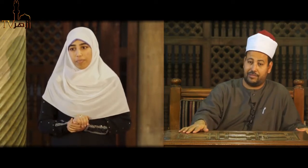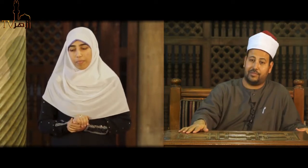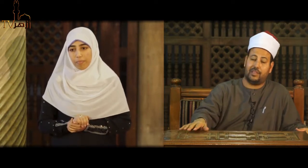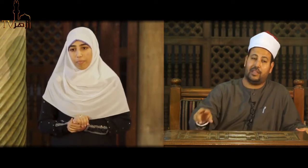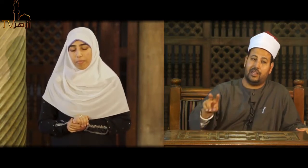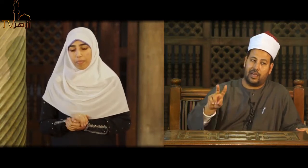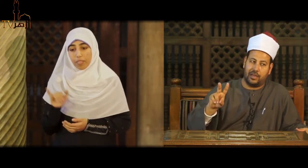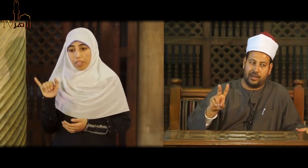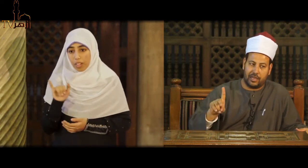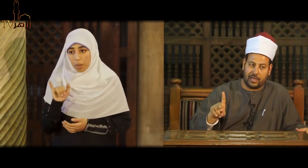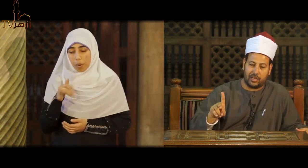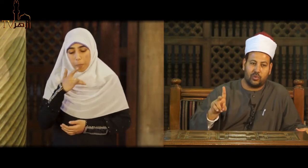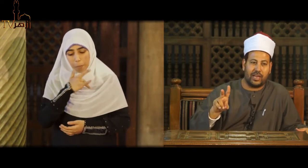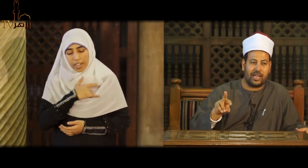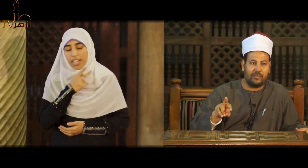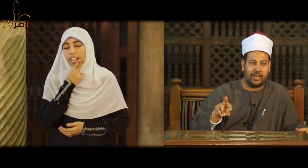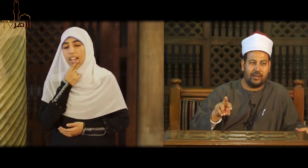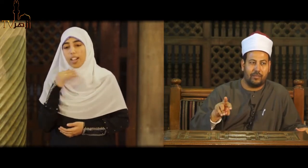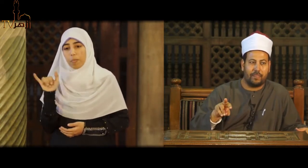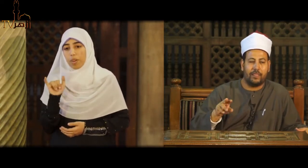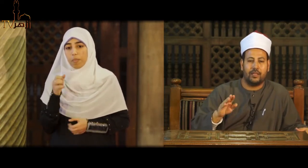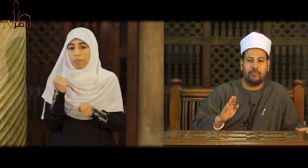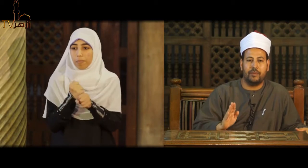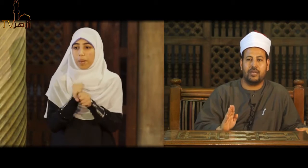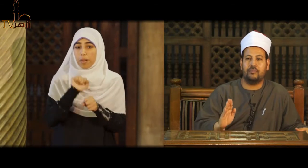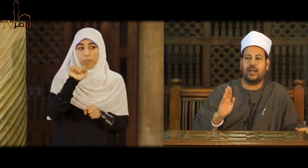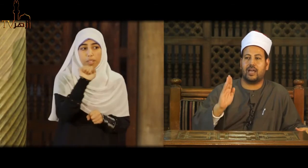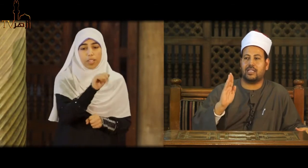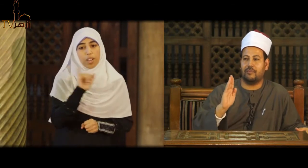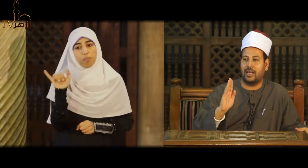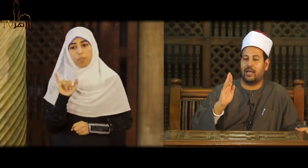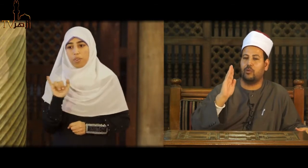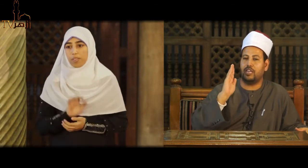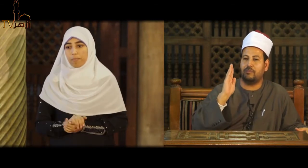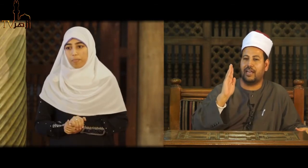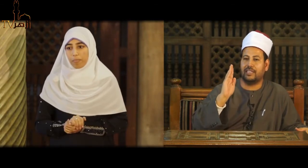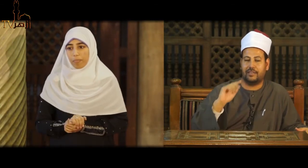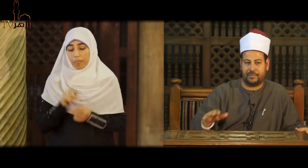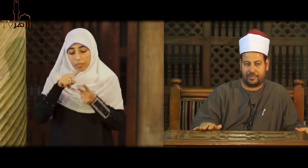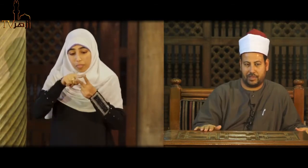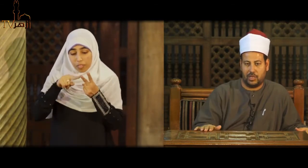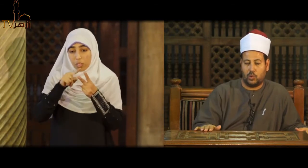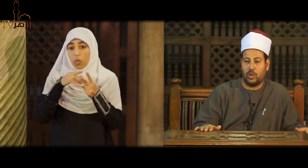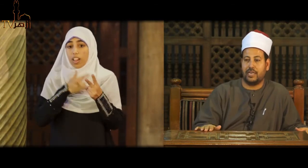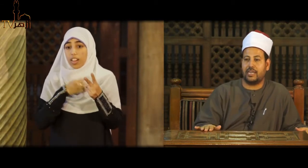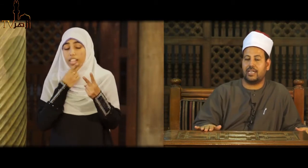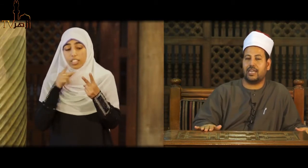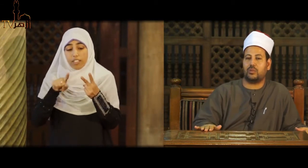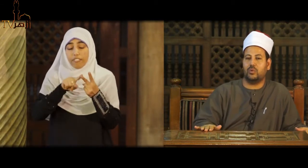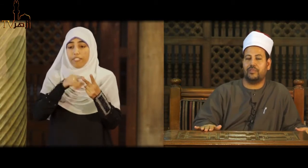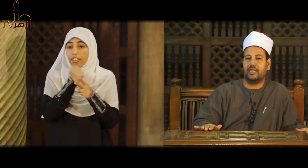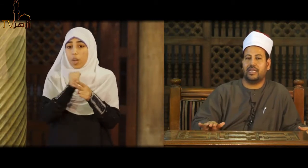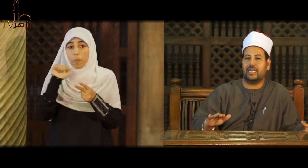إذن النية والعمل بهما تمام العبادة،